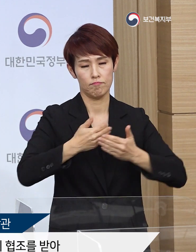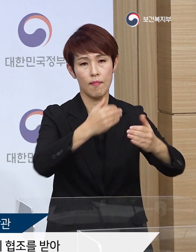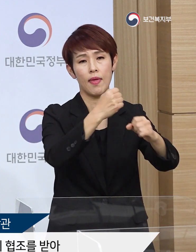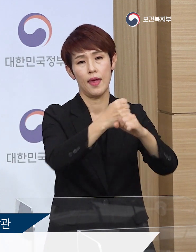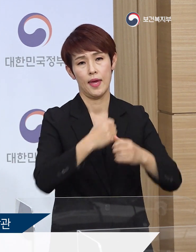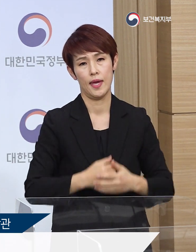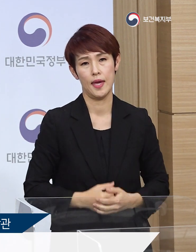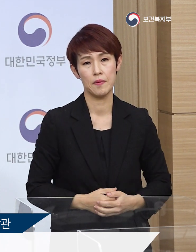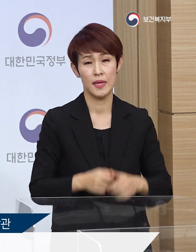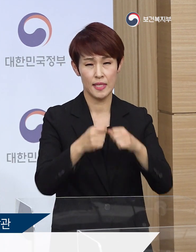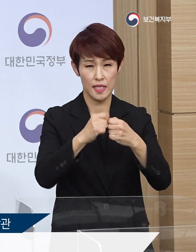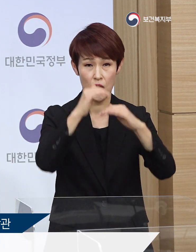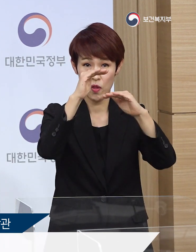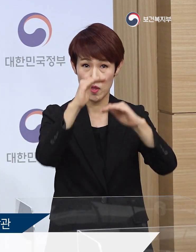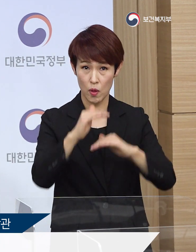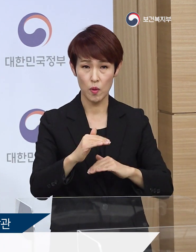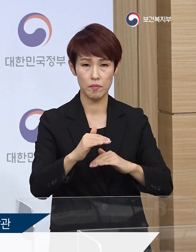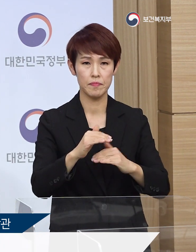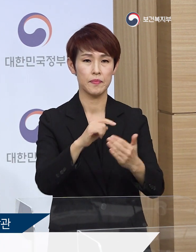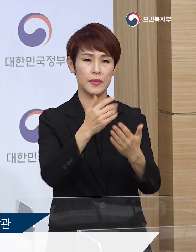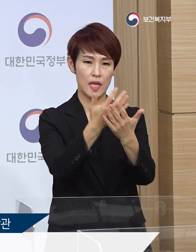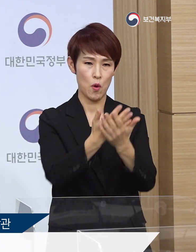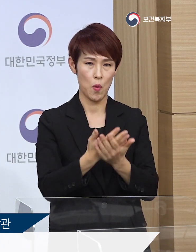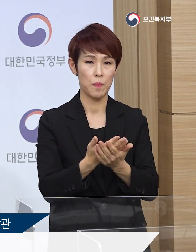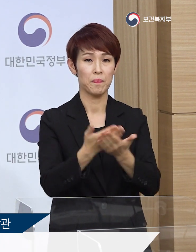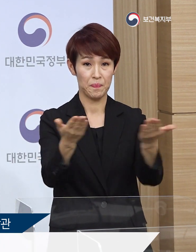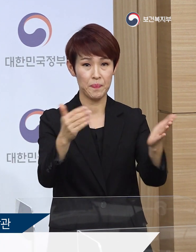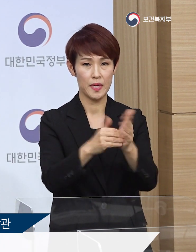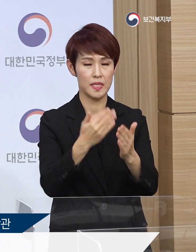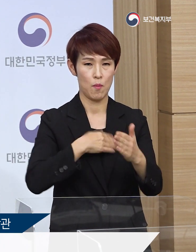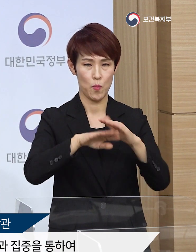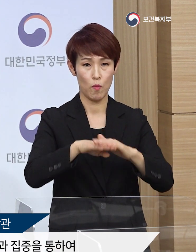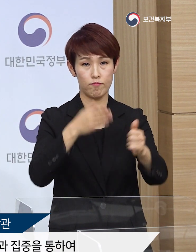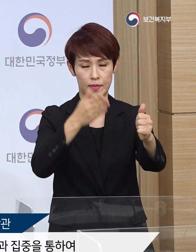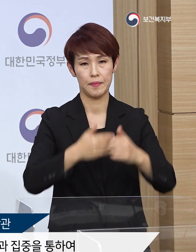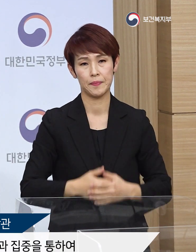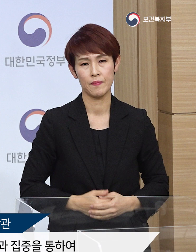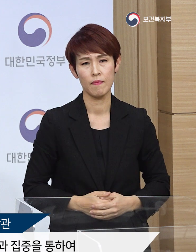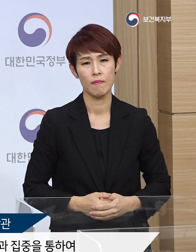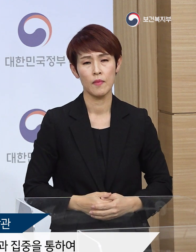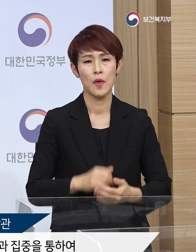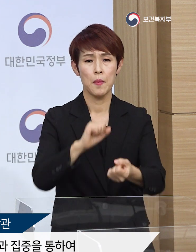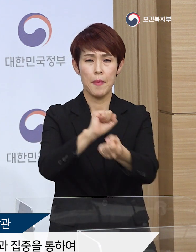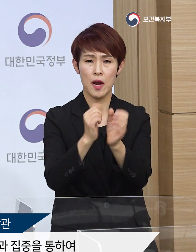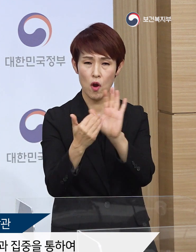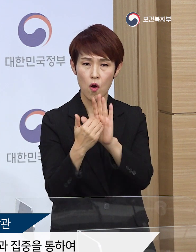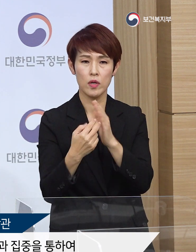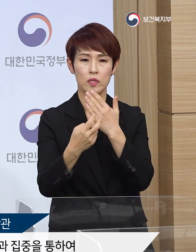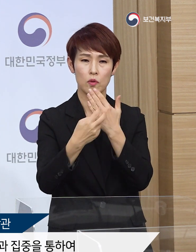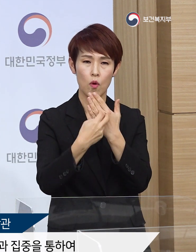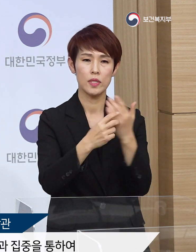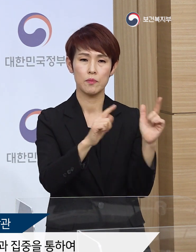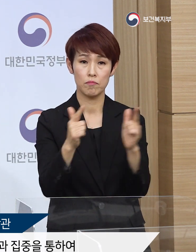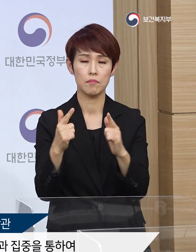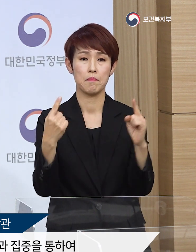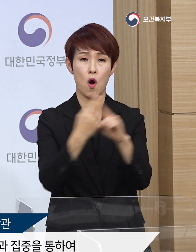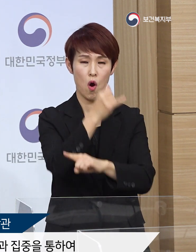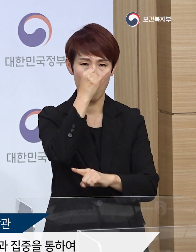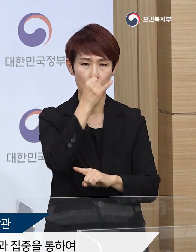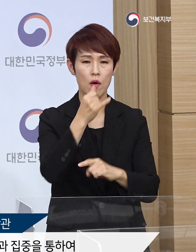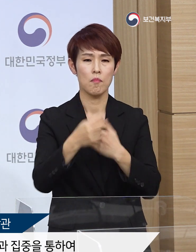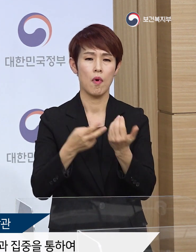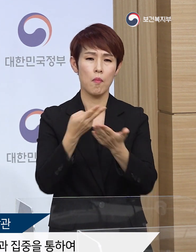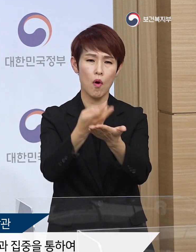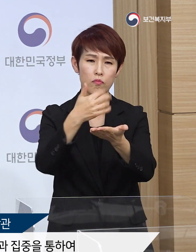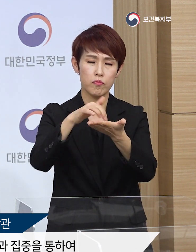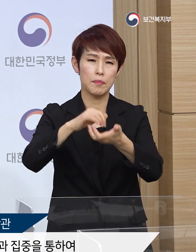추진하겠습니다. 자세한 사항은 보도자료를 참고해 주시기 바랍니다. 이번 방역과 의료체계 개편은 한정된 자원의